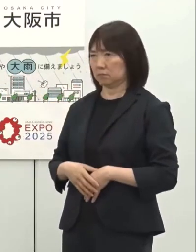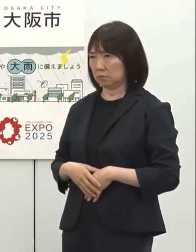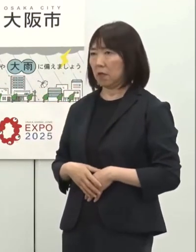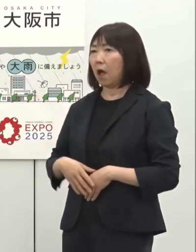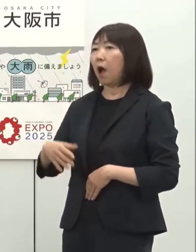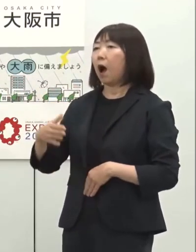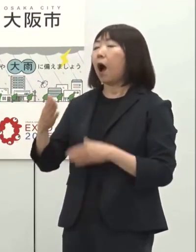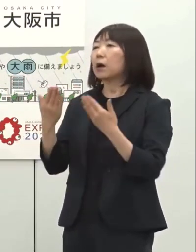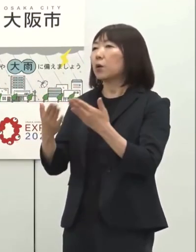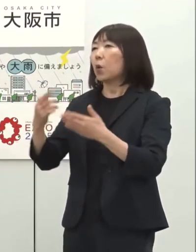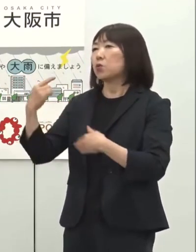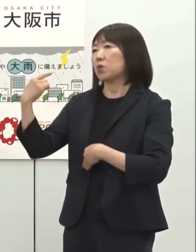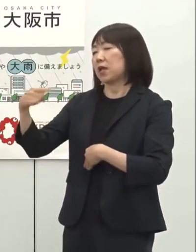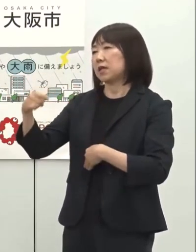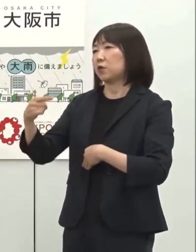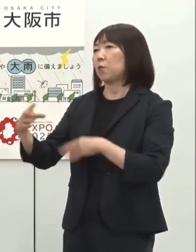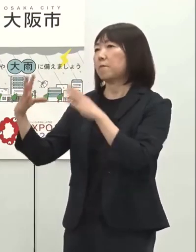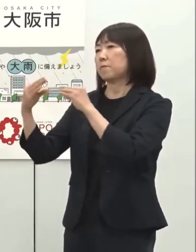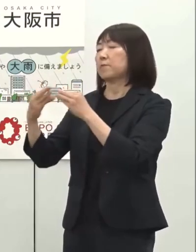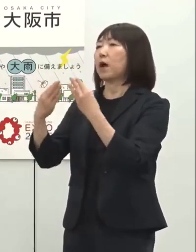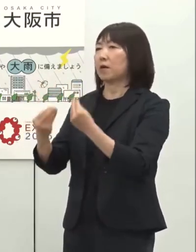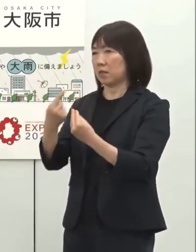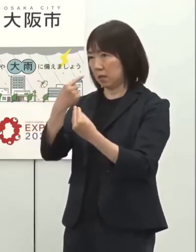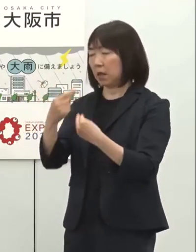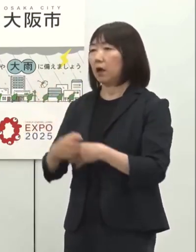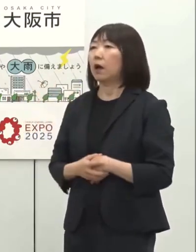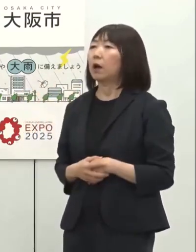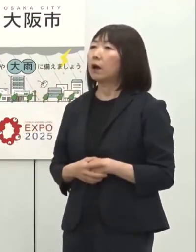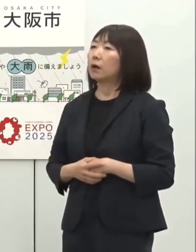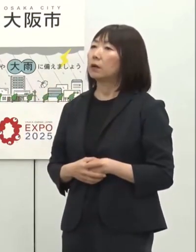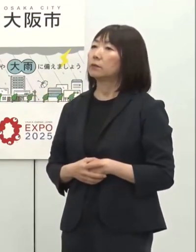んかともお話しさせてもらってたんですけれども、一つは